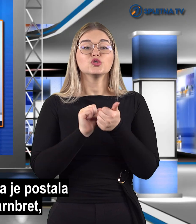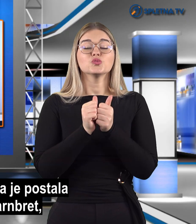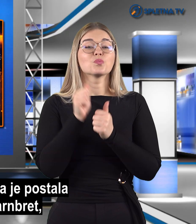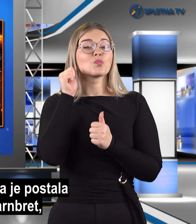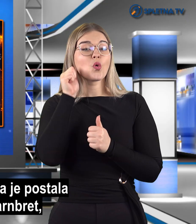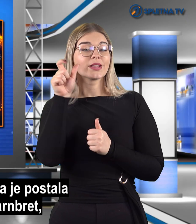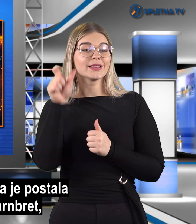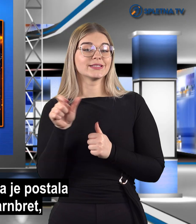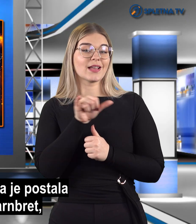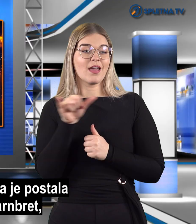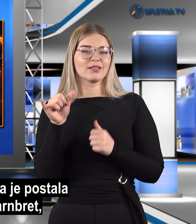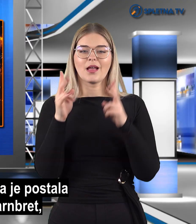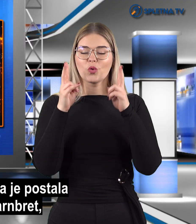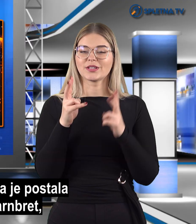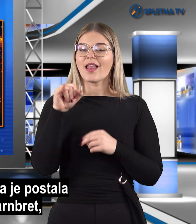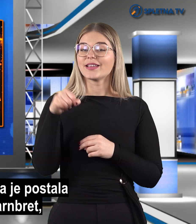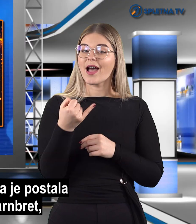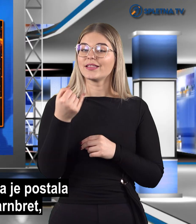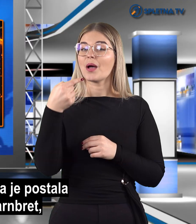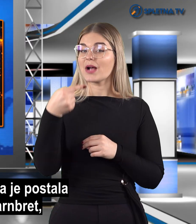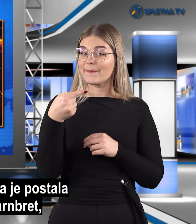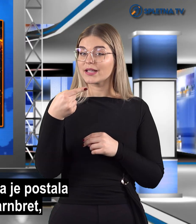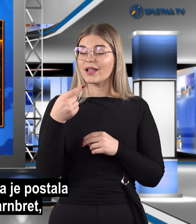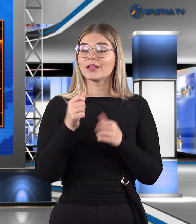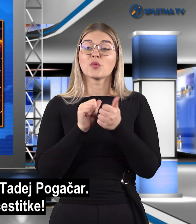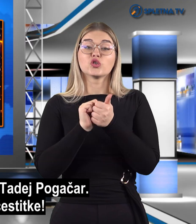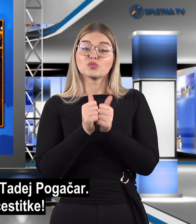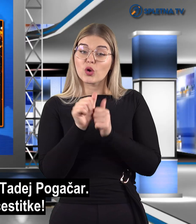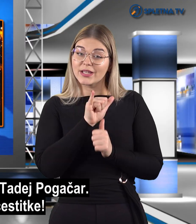Športnica leta je postala Janja Garnbret, športnik leta pa Tadej Pogačar.